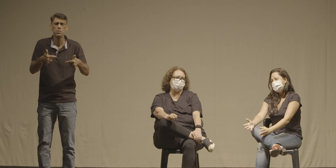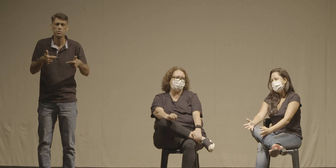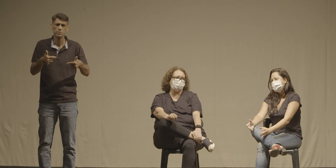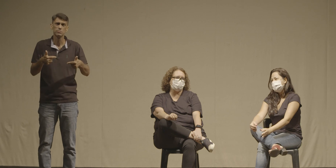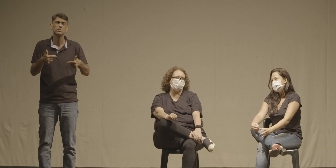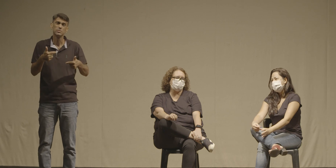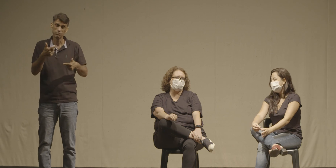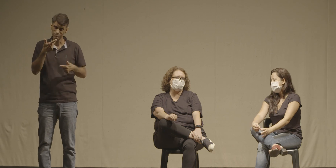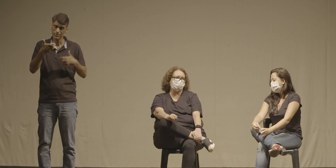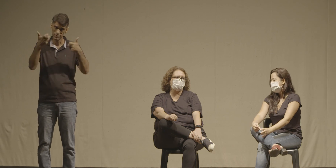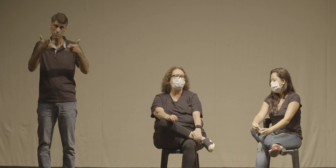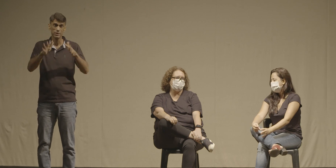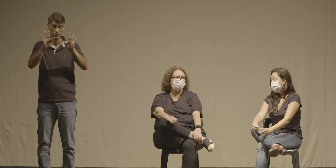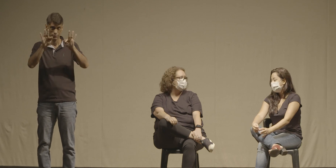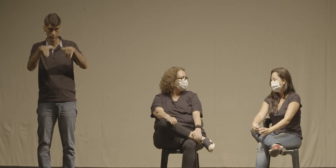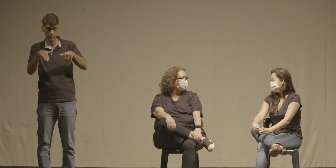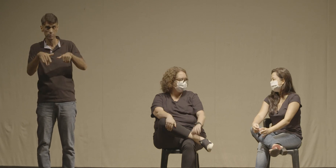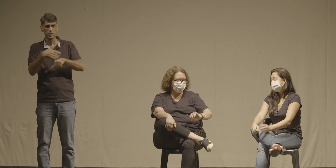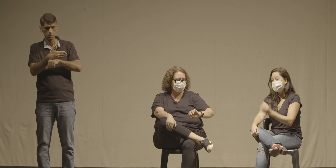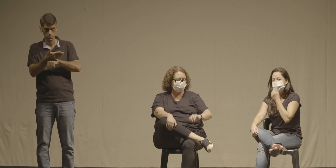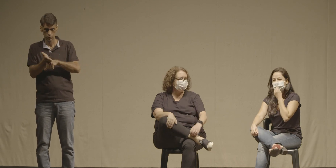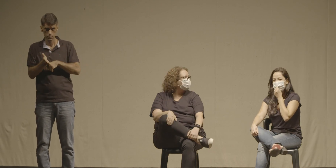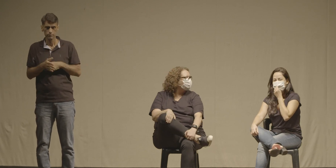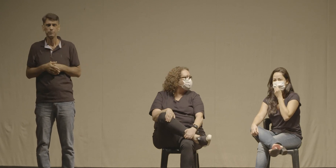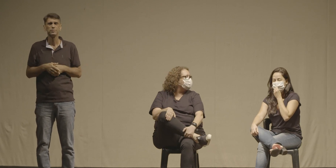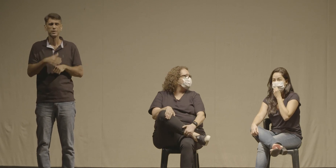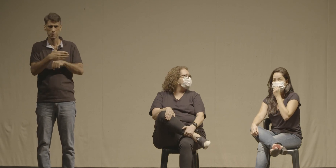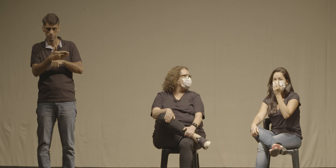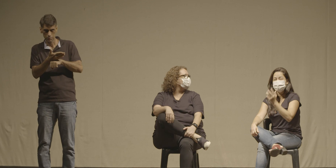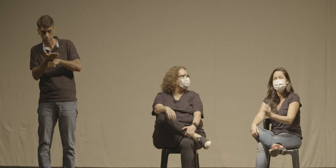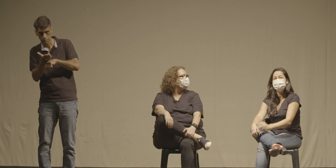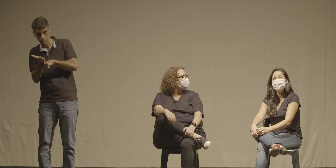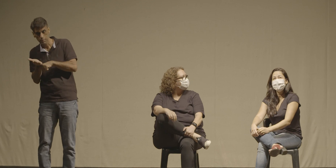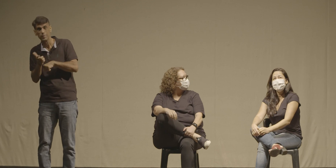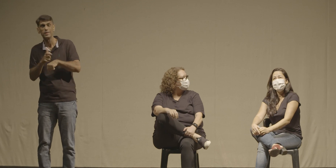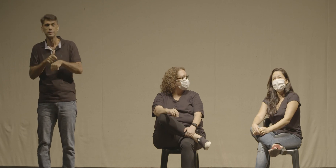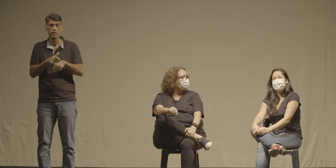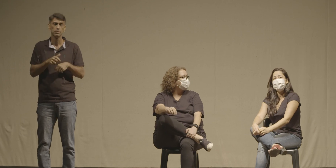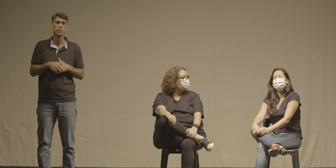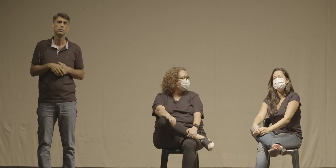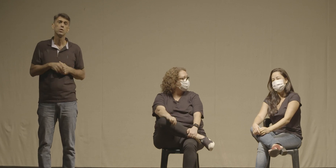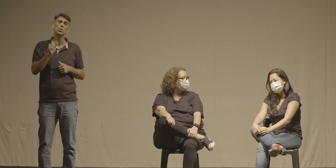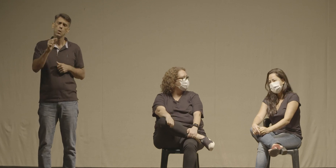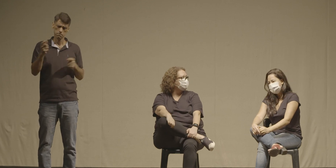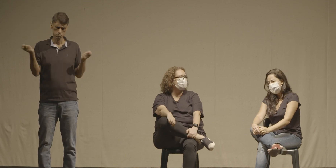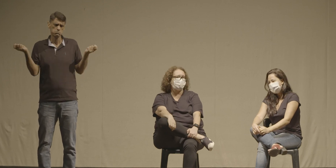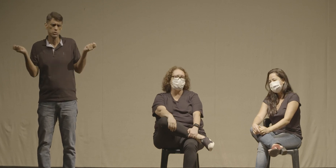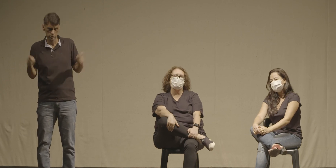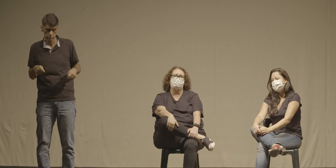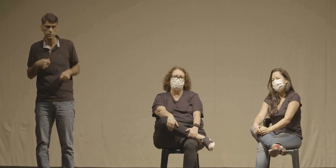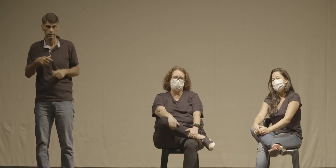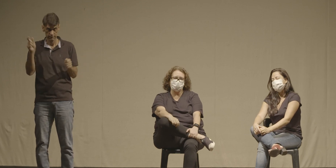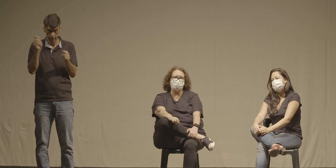posso dizer, assim, para a gente encerrar, porque a gente já está passando desse nosso tempo, é possível